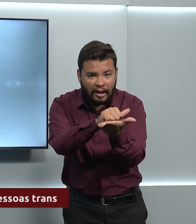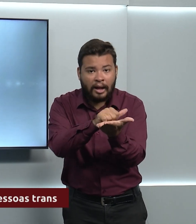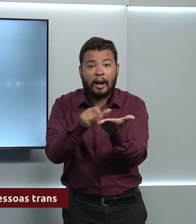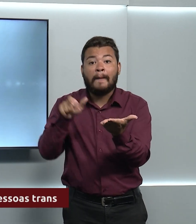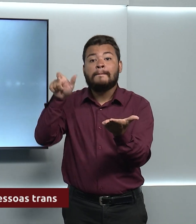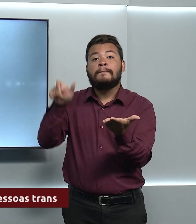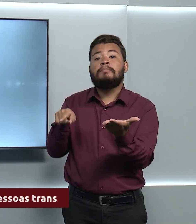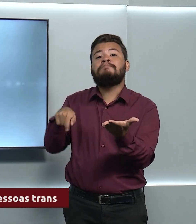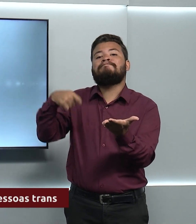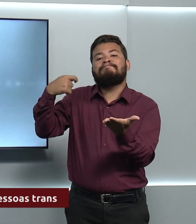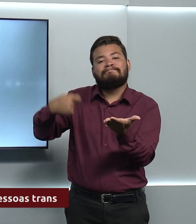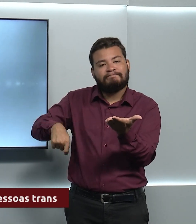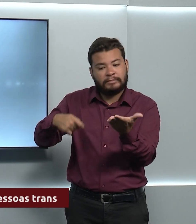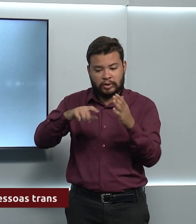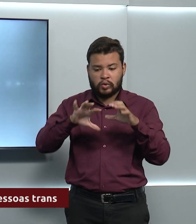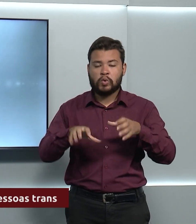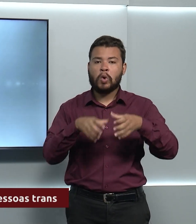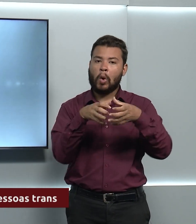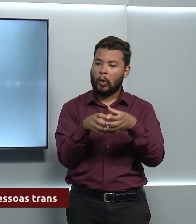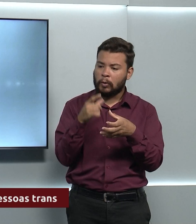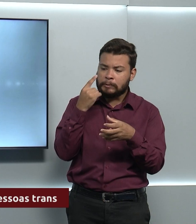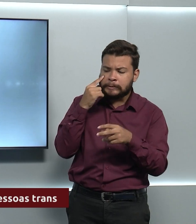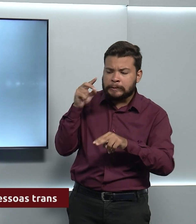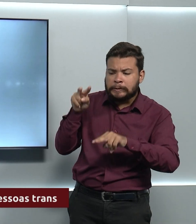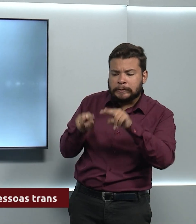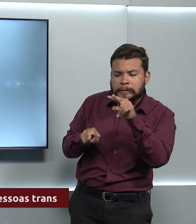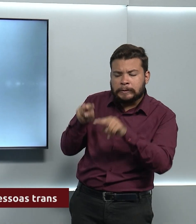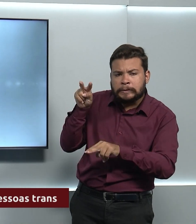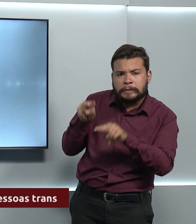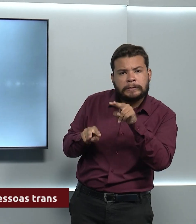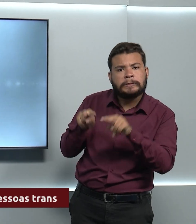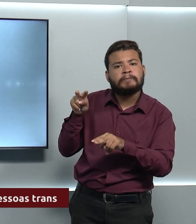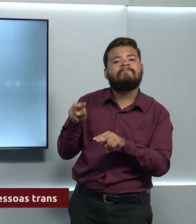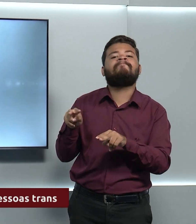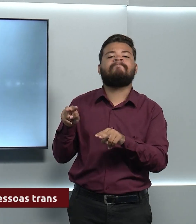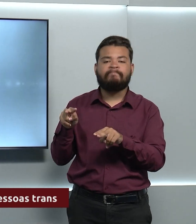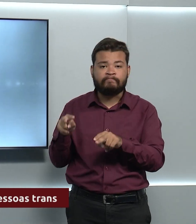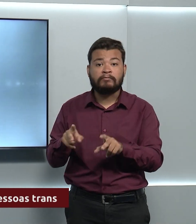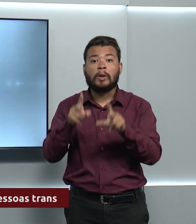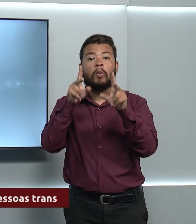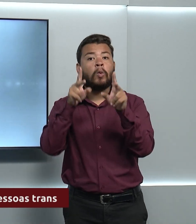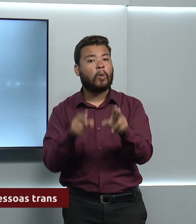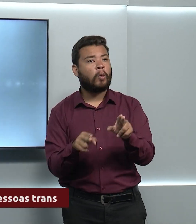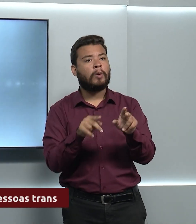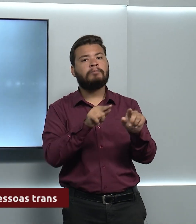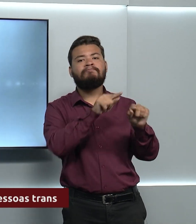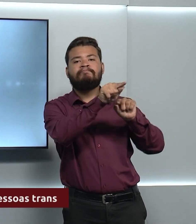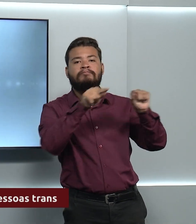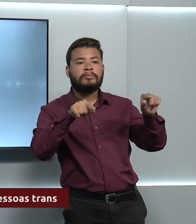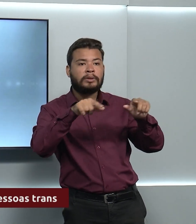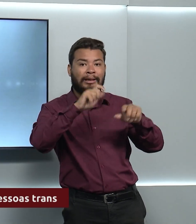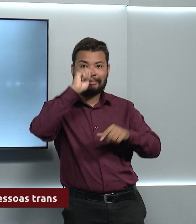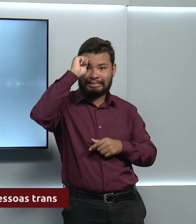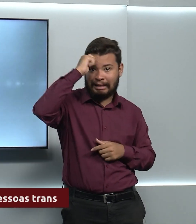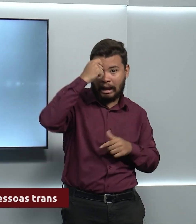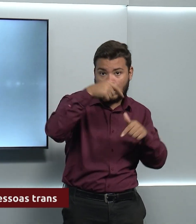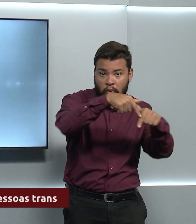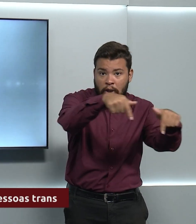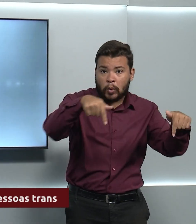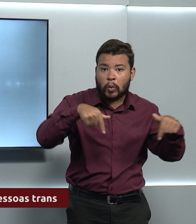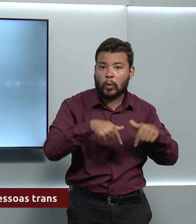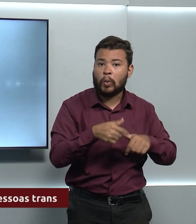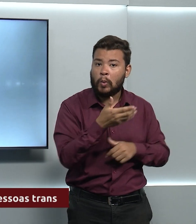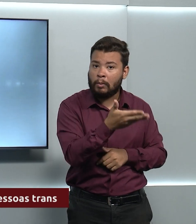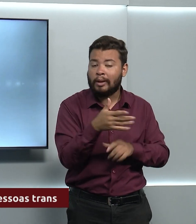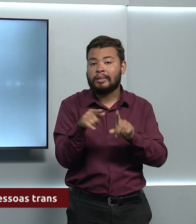deverão passar por comissões de verificação, como acontece já com o público negro quilombola